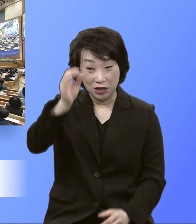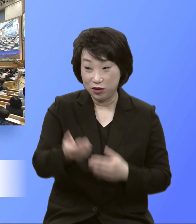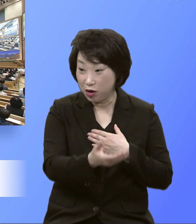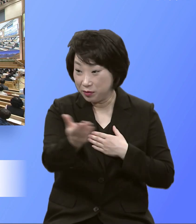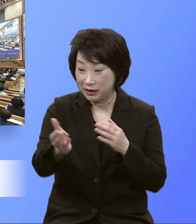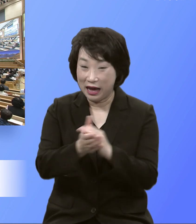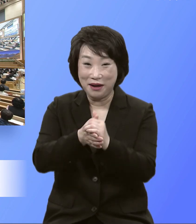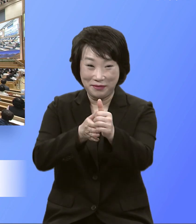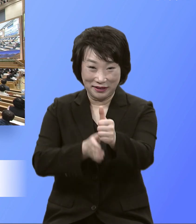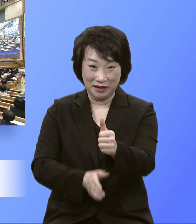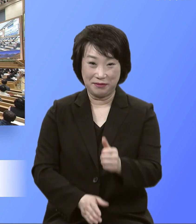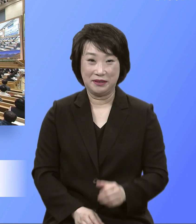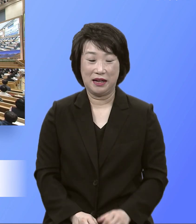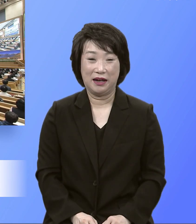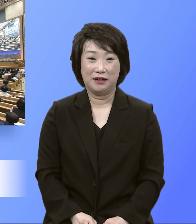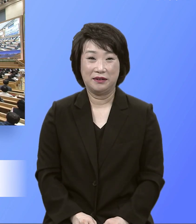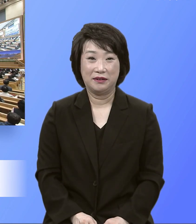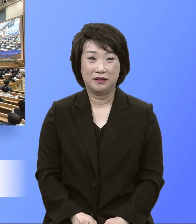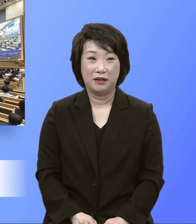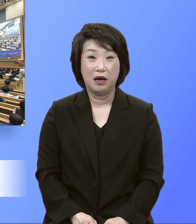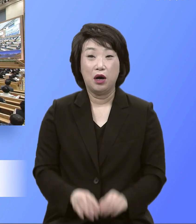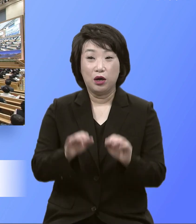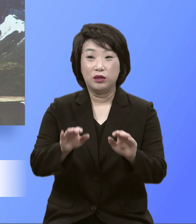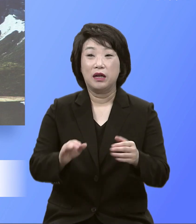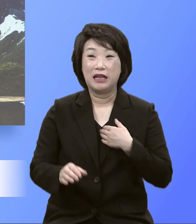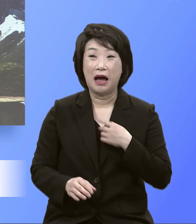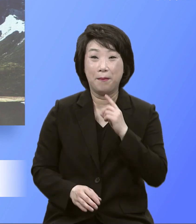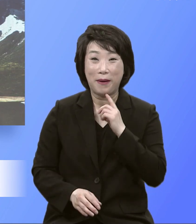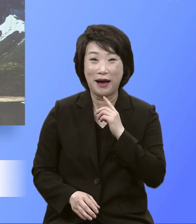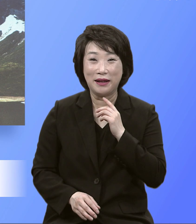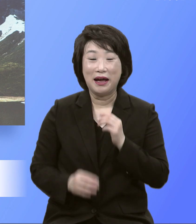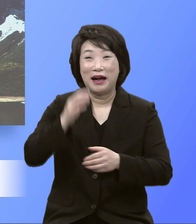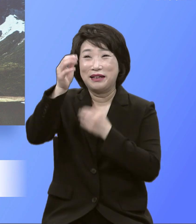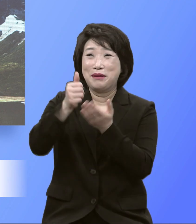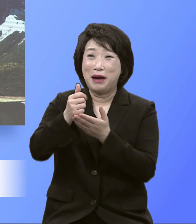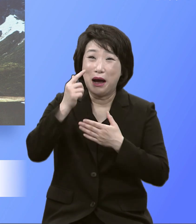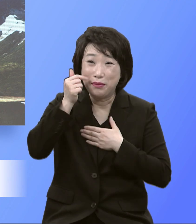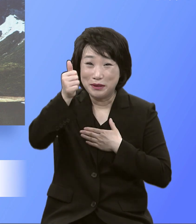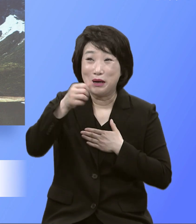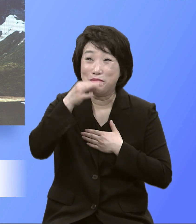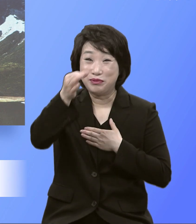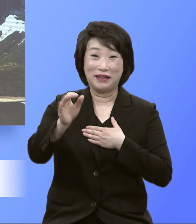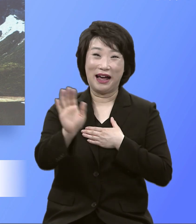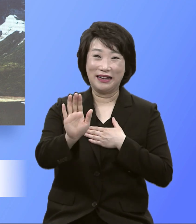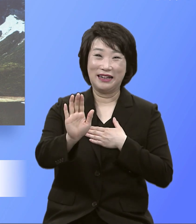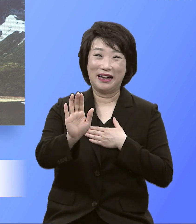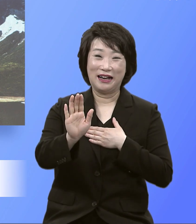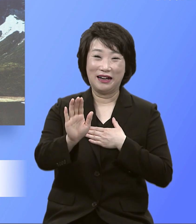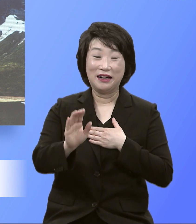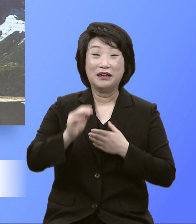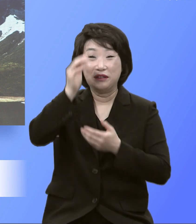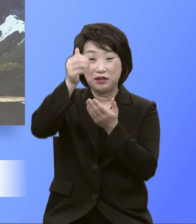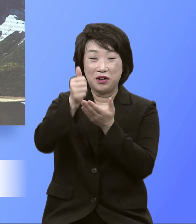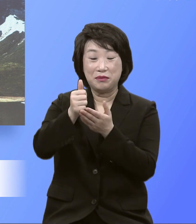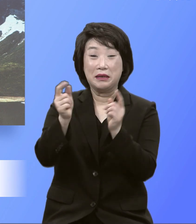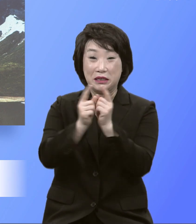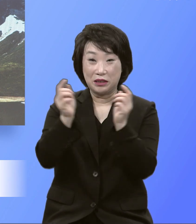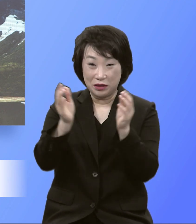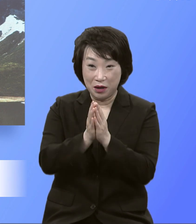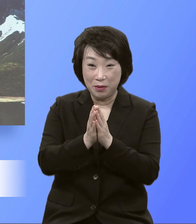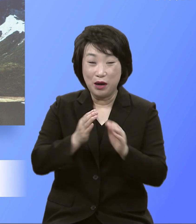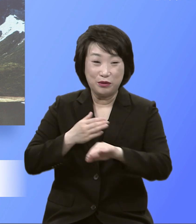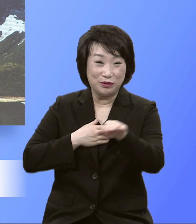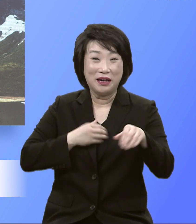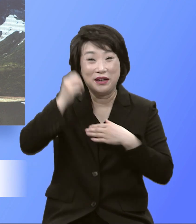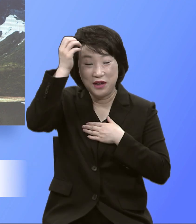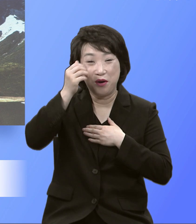인정하시면 아멘 합시다. 근데 나만이 하나님을 아버지라고 하는 것이 아니라 성령이 친히